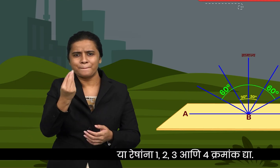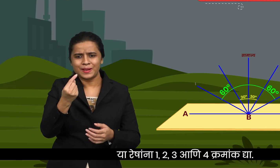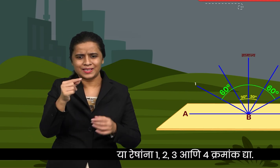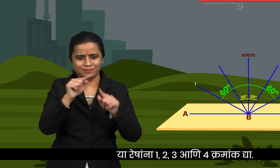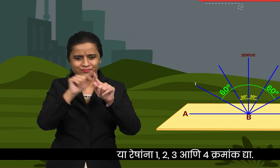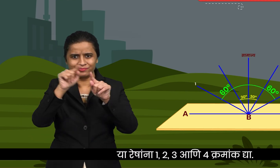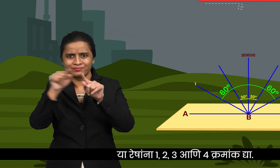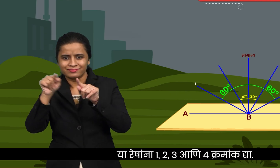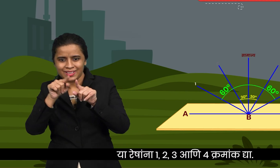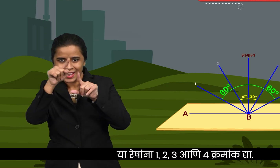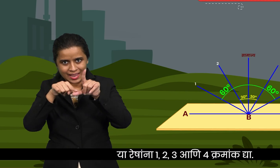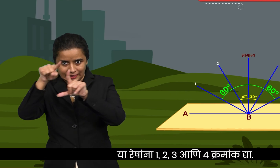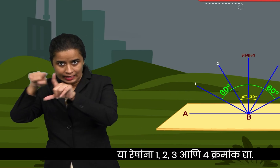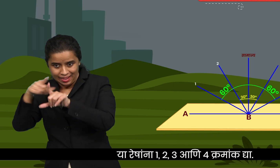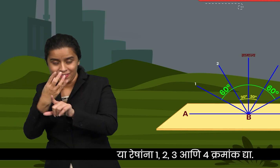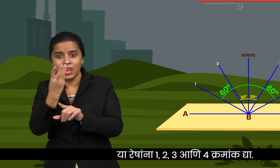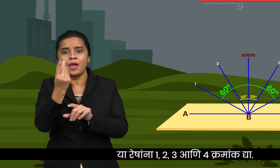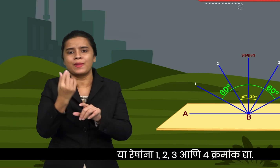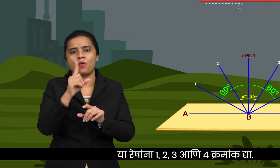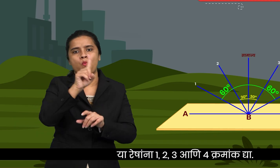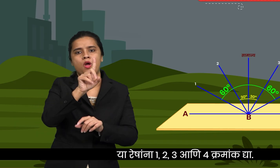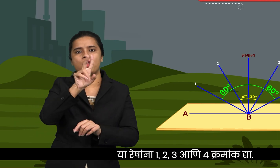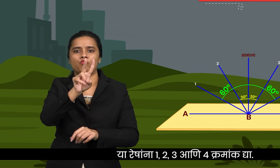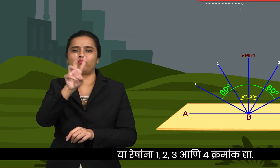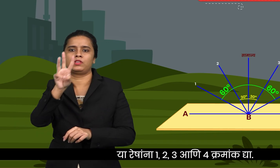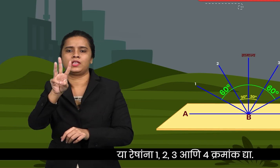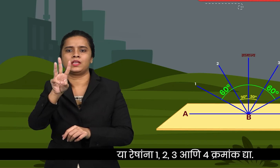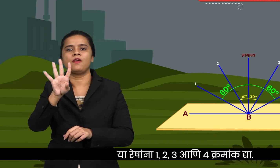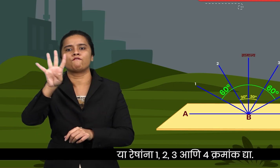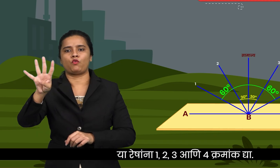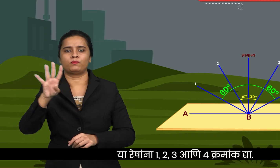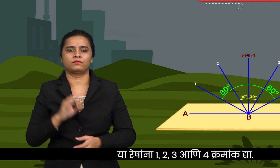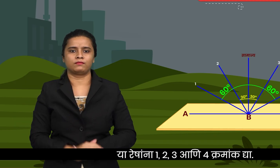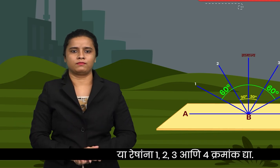रेषांना 1, 2, 3 आणि 4 क्रमांक द्या.